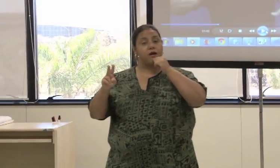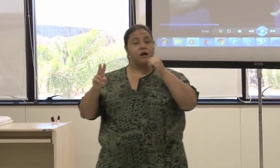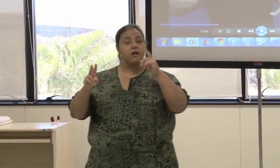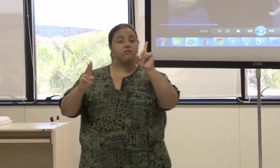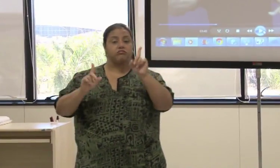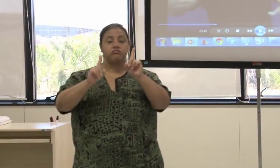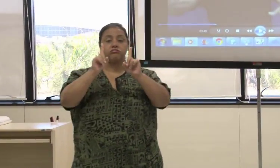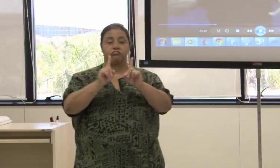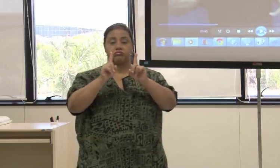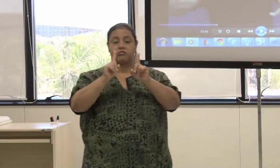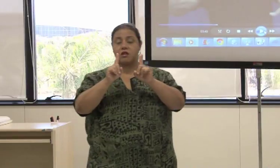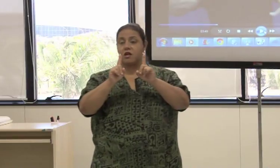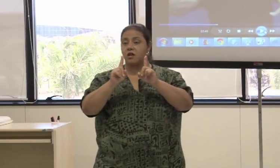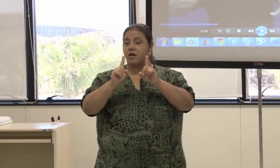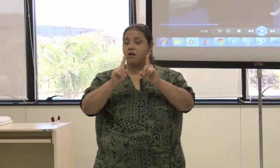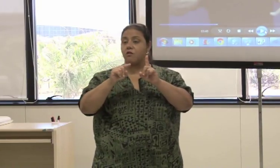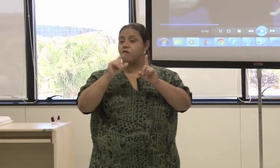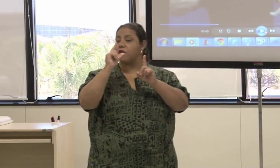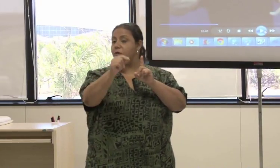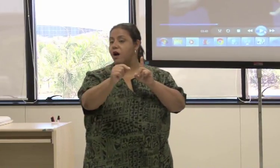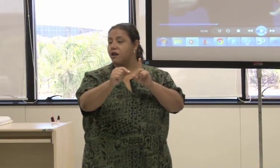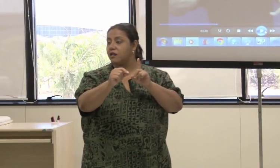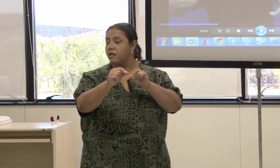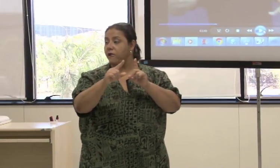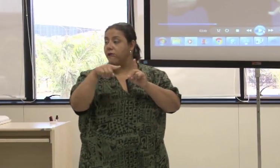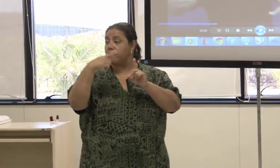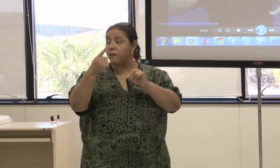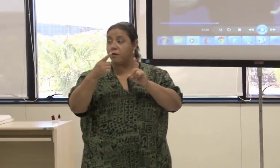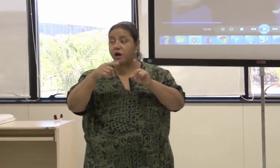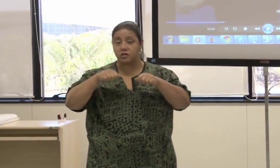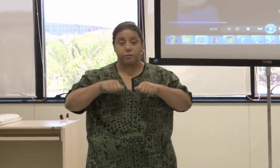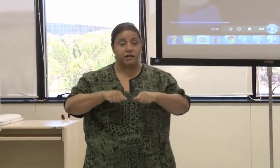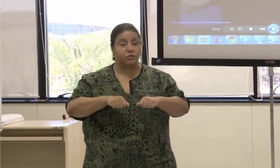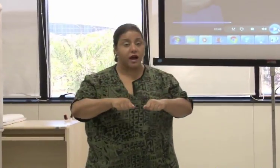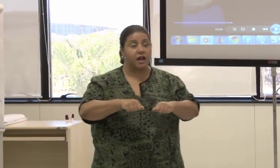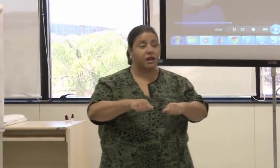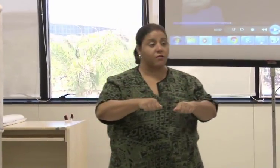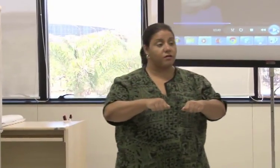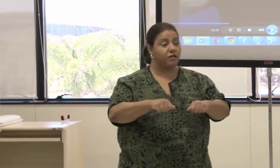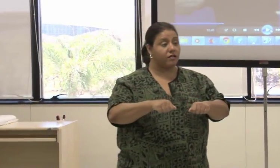mãe, foi embora. Depois já aparece um carrinho.